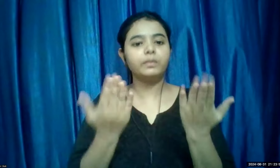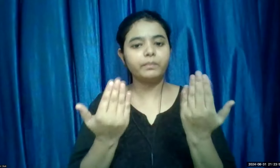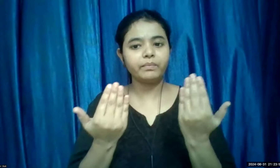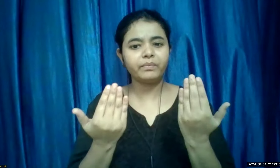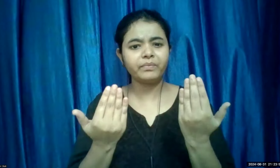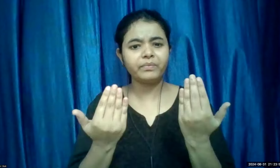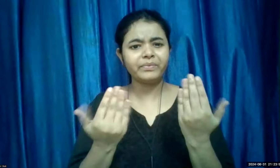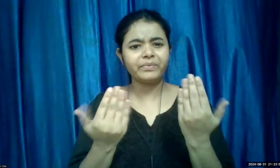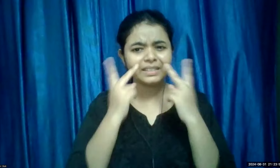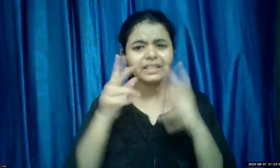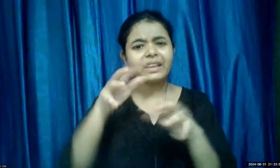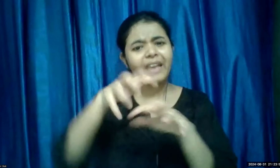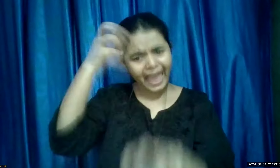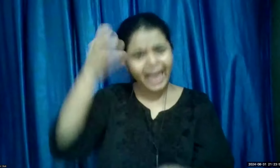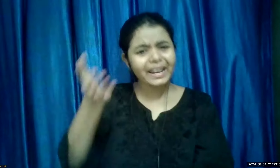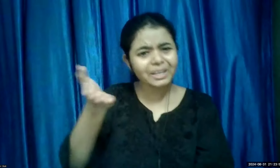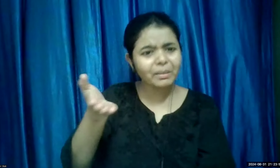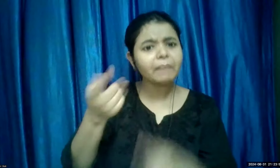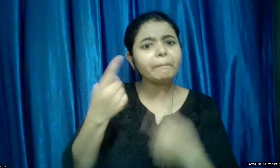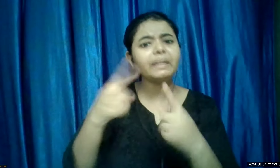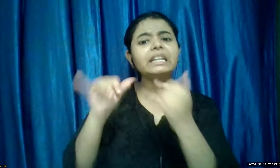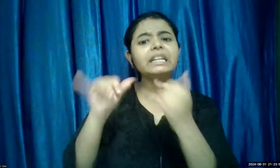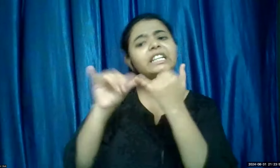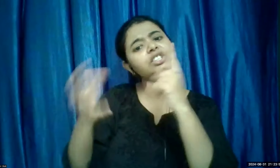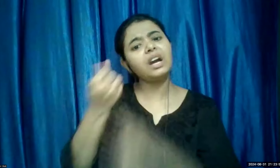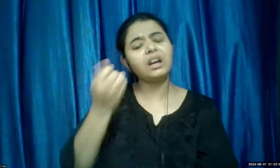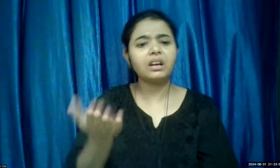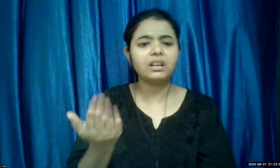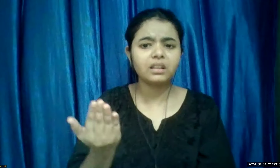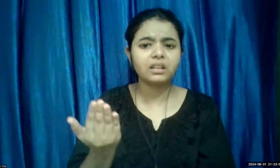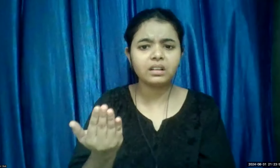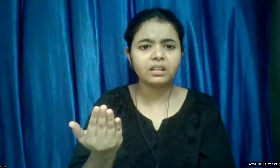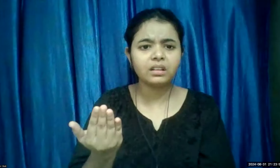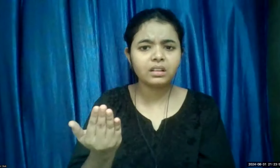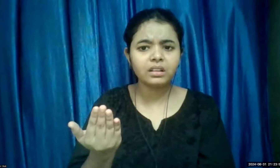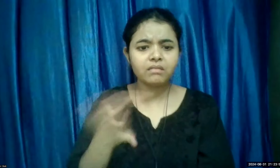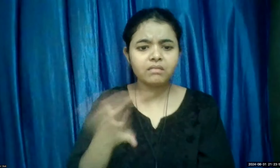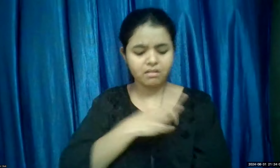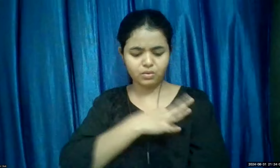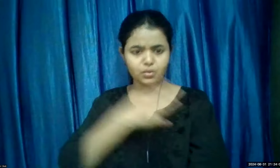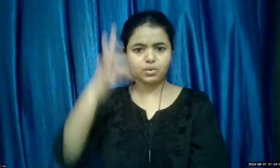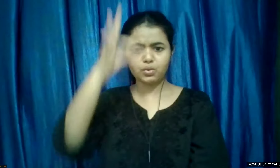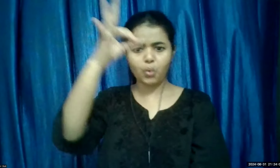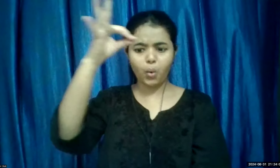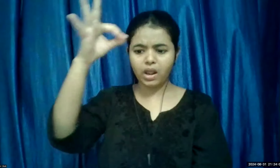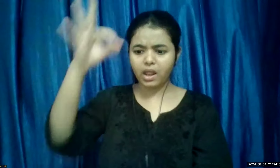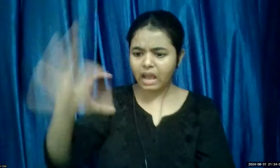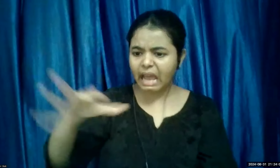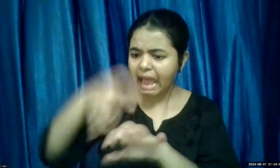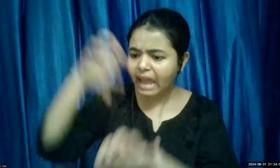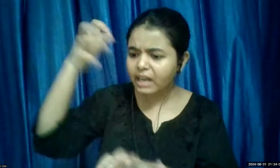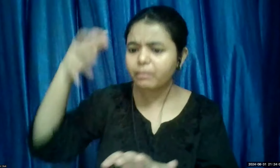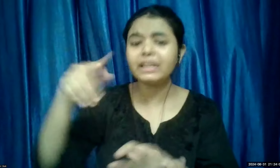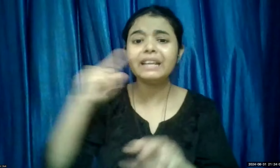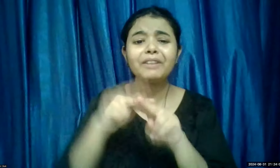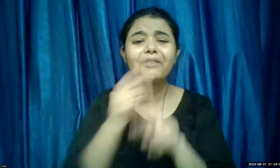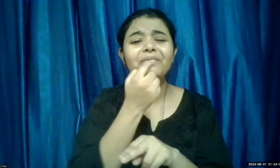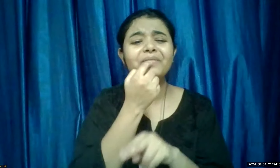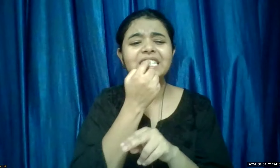रहने वाले व्यक्ति को भी, पशु की योनि में जाने वाली एक आत्मा को भी केवल एक पुष्प अर्पित कर देने से भगवान